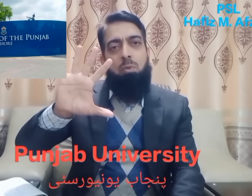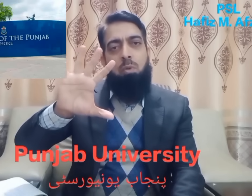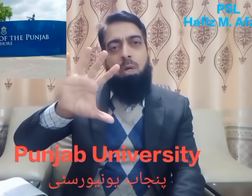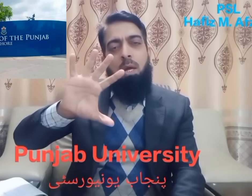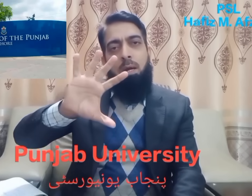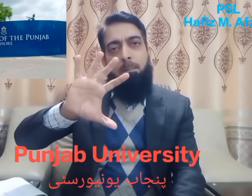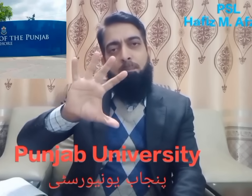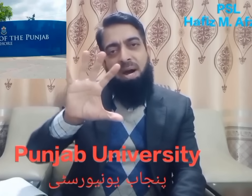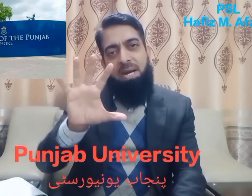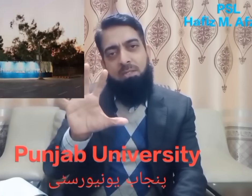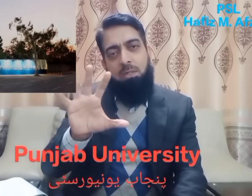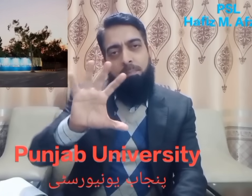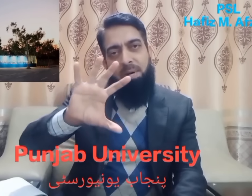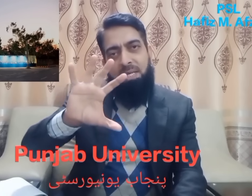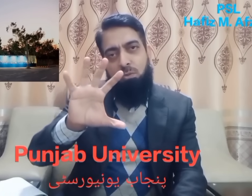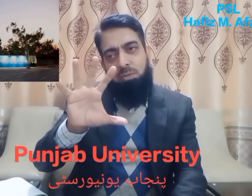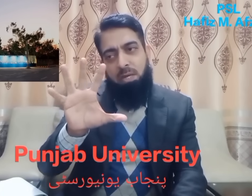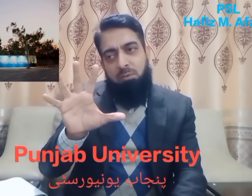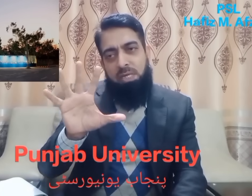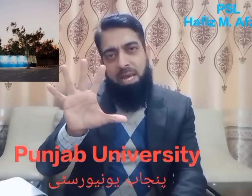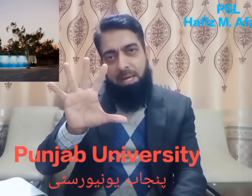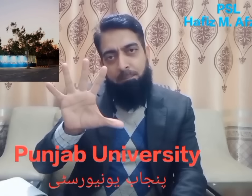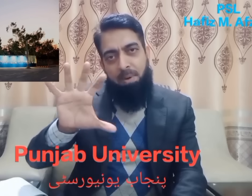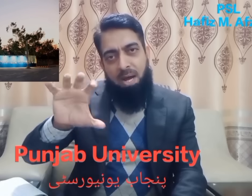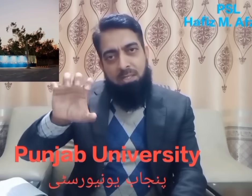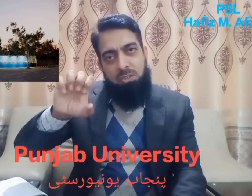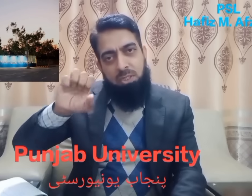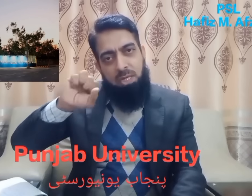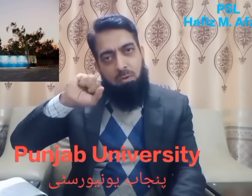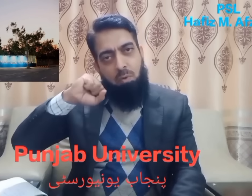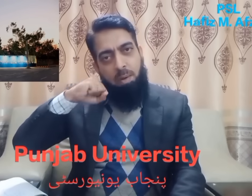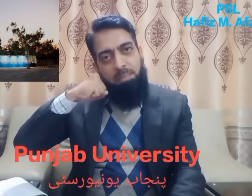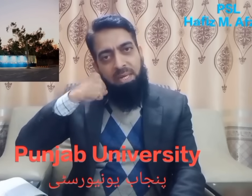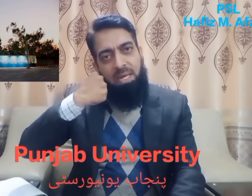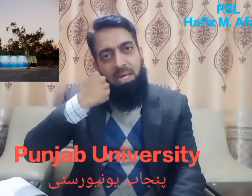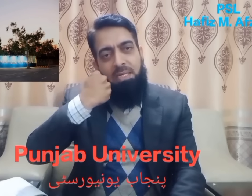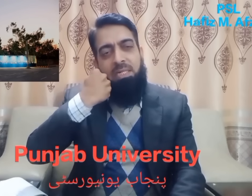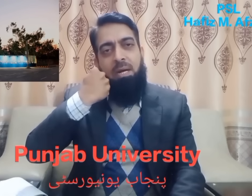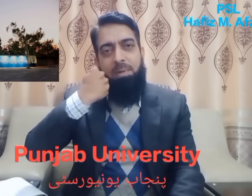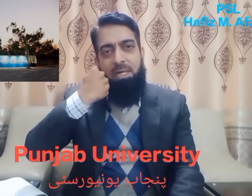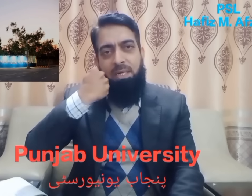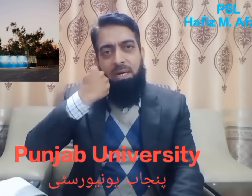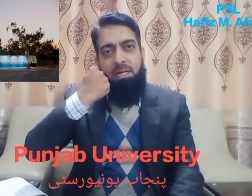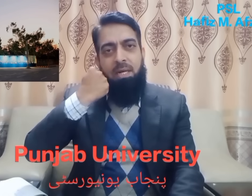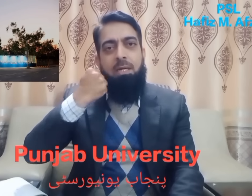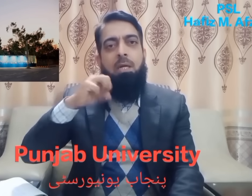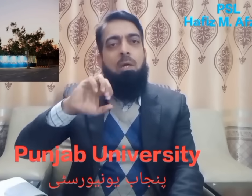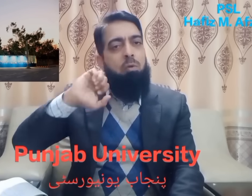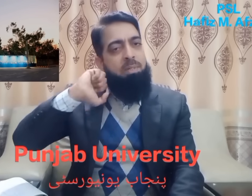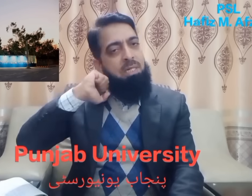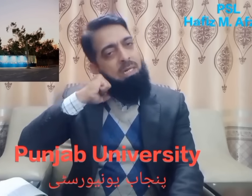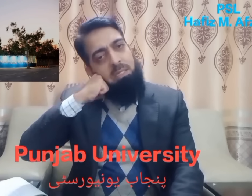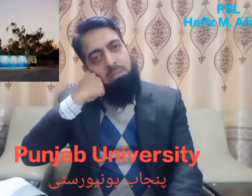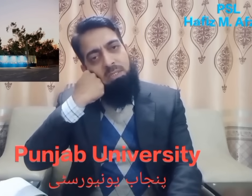जो कंप्राइज होता है वो ये है कि 5 दरियाओं को हमने एक ही जगह पे इकट्ठा कर दिया। तो